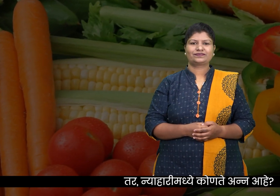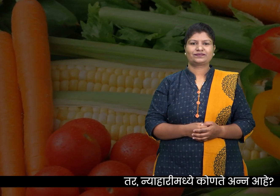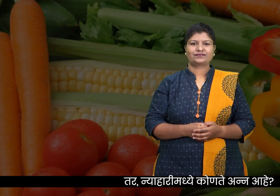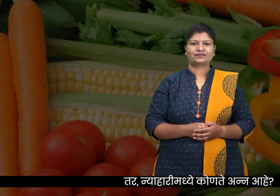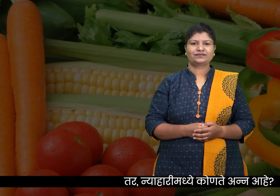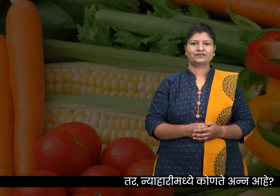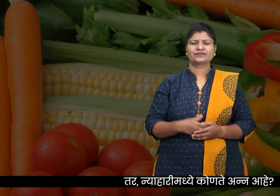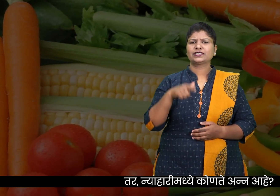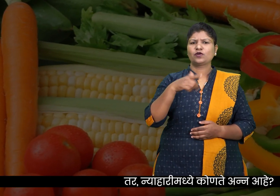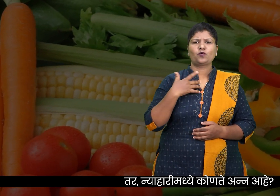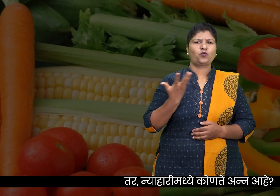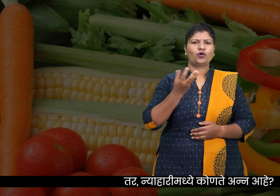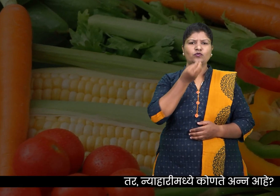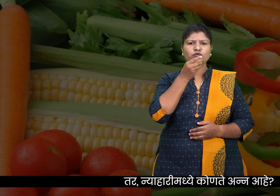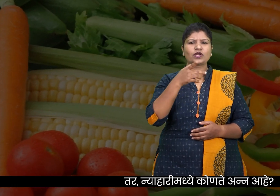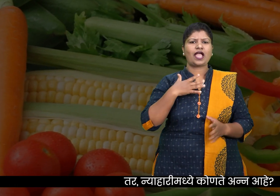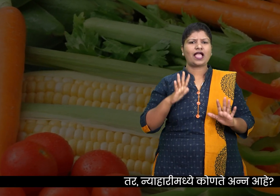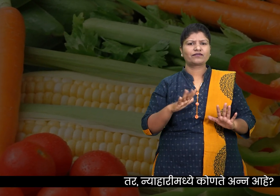तर न्याहारीमध्ये कोणते अन्न आहेत?